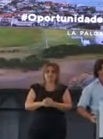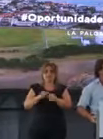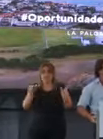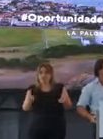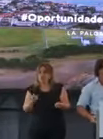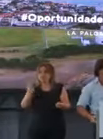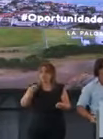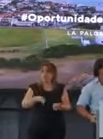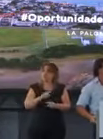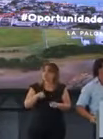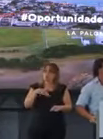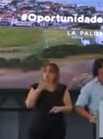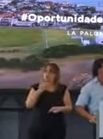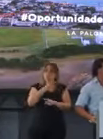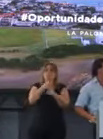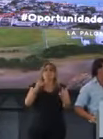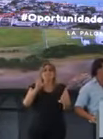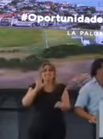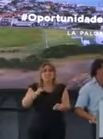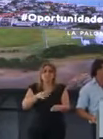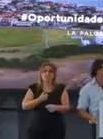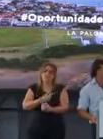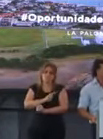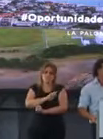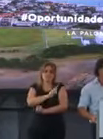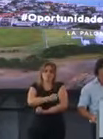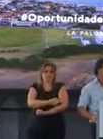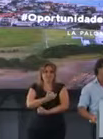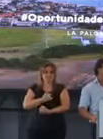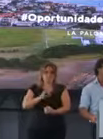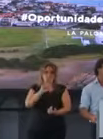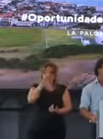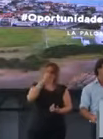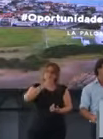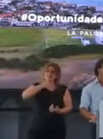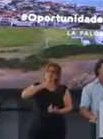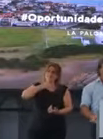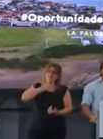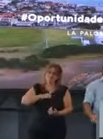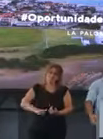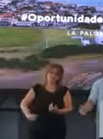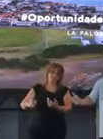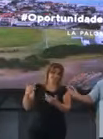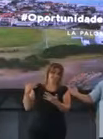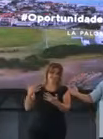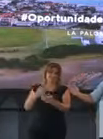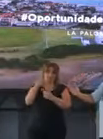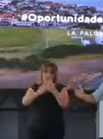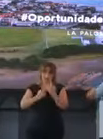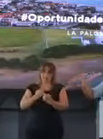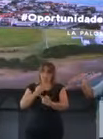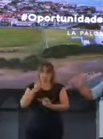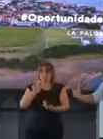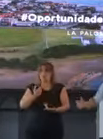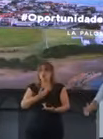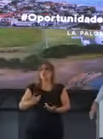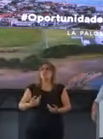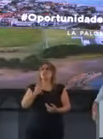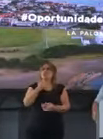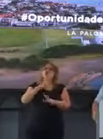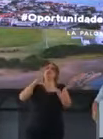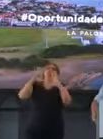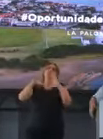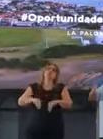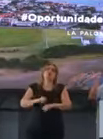Y no saben, o mejor dicho, ustedes saben lo que son las fortalezas de nuestro país. Histórica. Algunas le reconoceremos a este gobierno, no venimos a decir que está todo